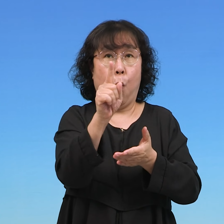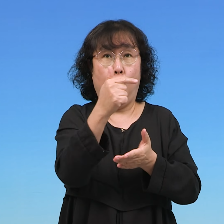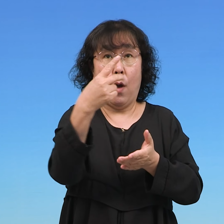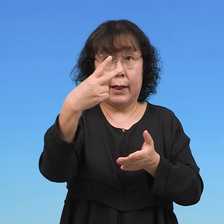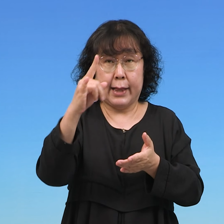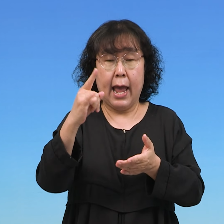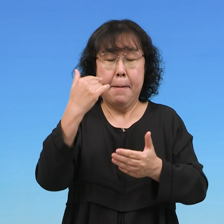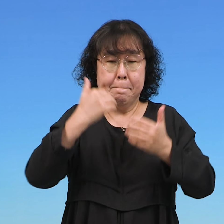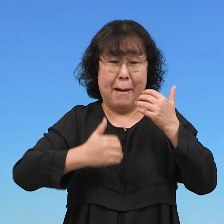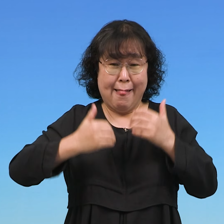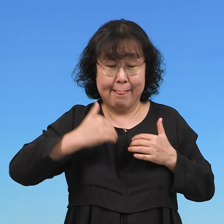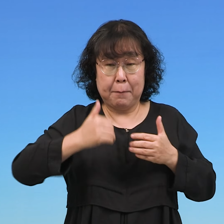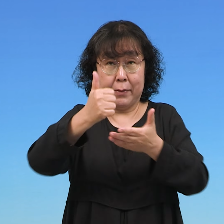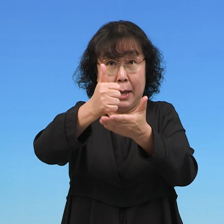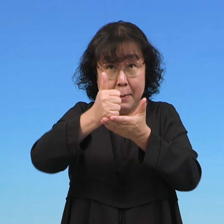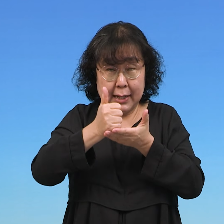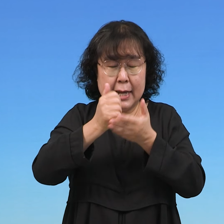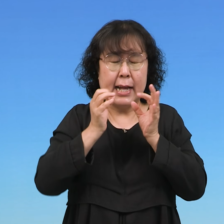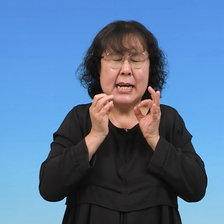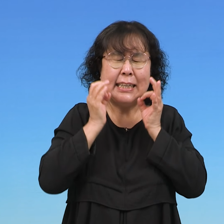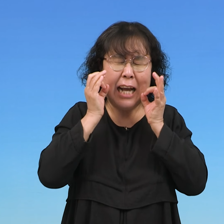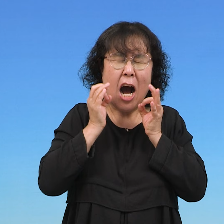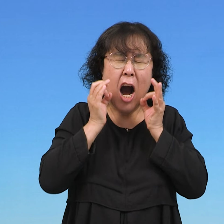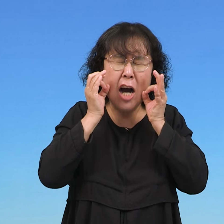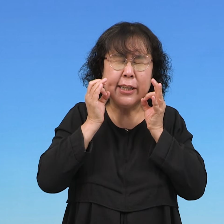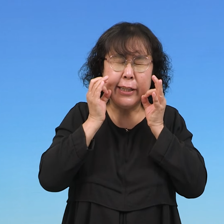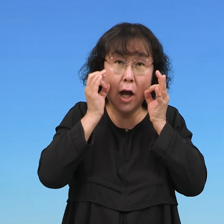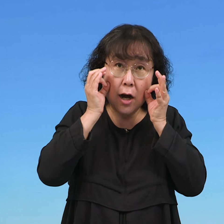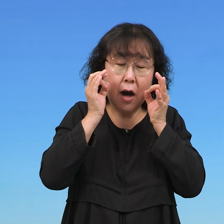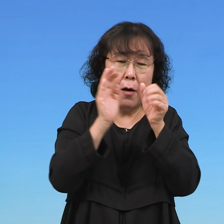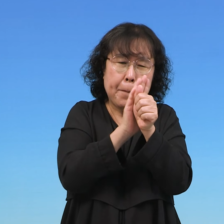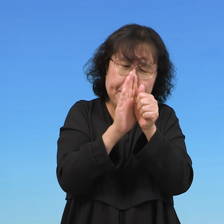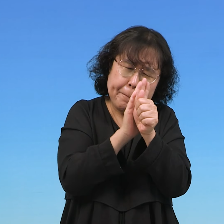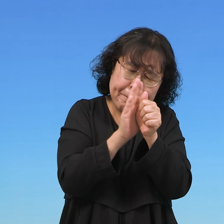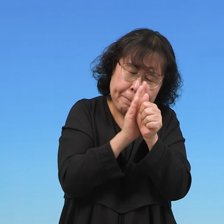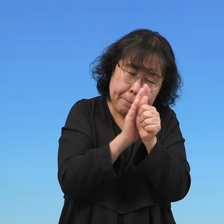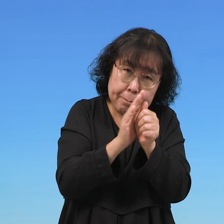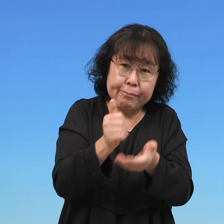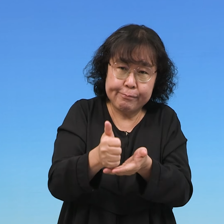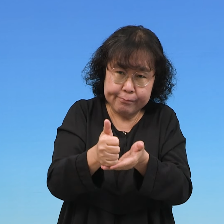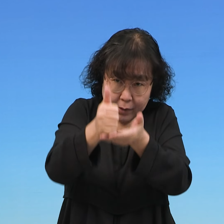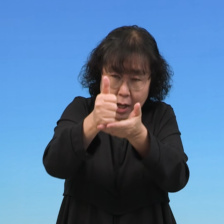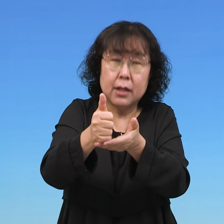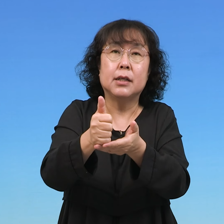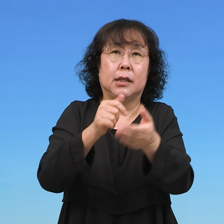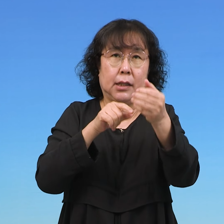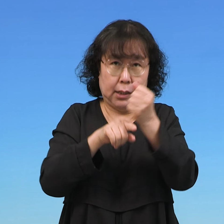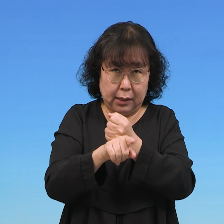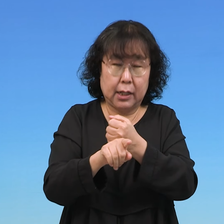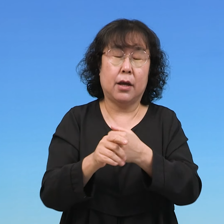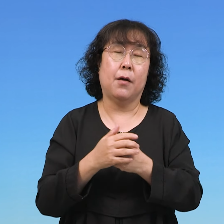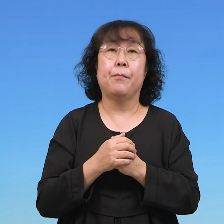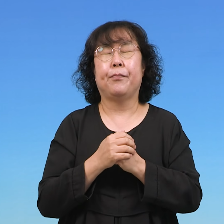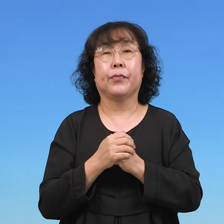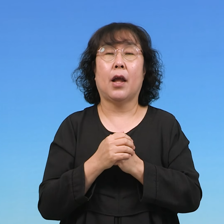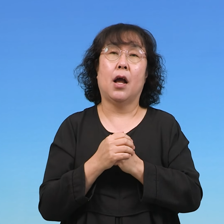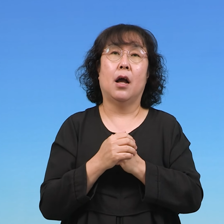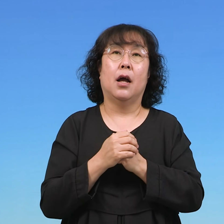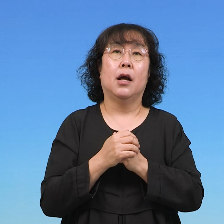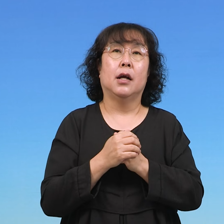풀이합니다. 반갑게 맞아 정성껏 후하게 대접함. 제가 최근에